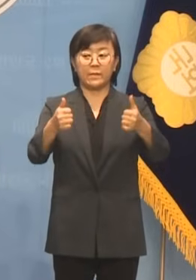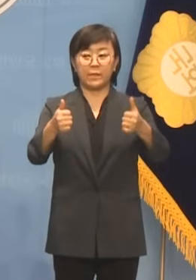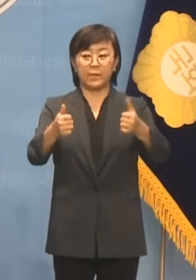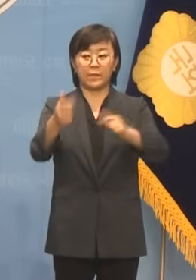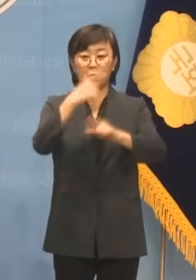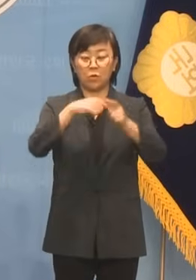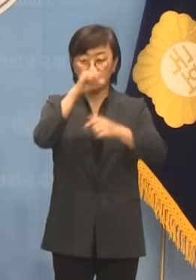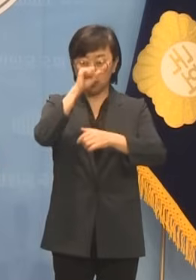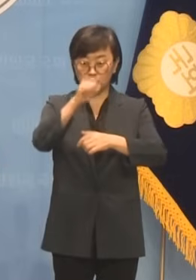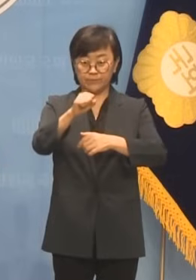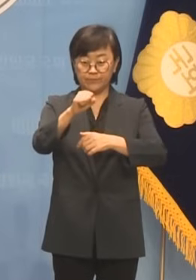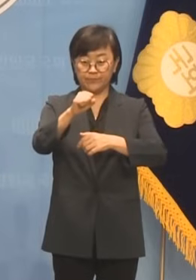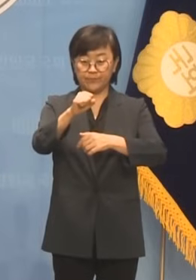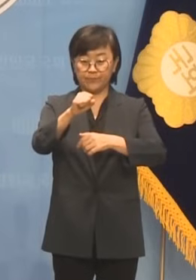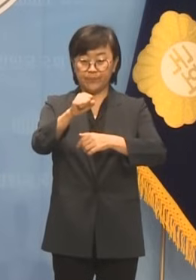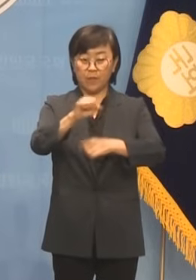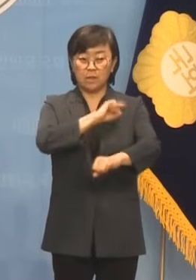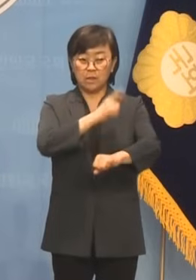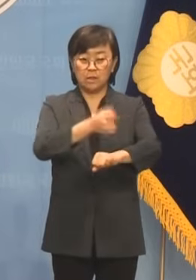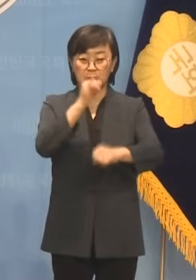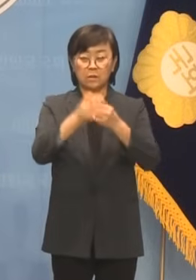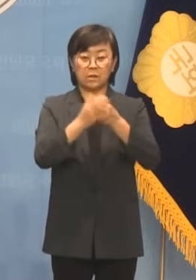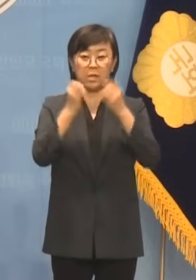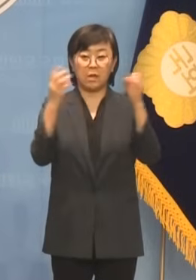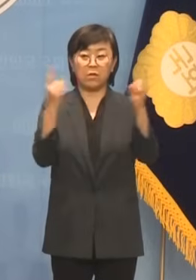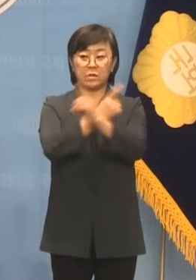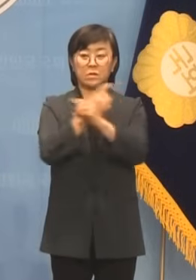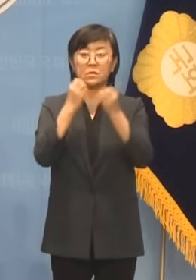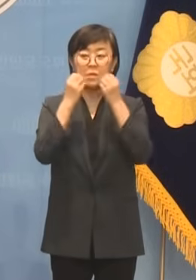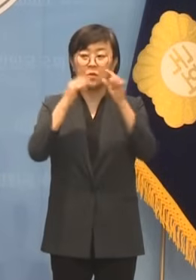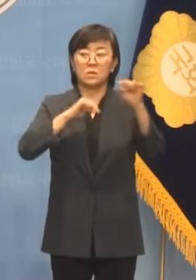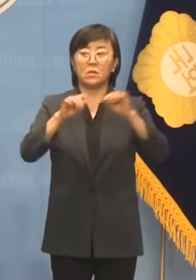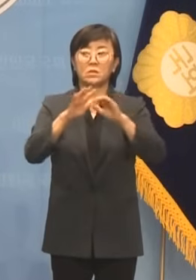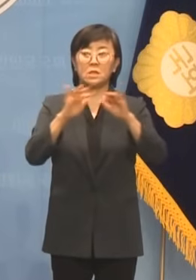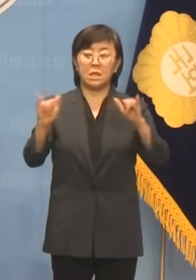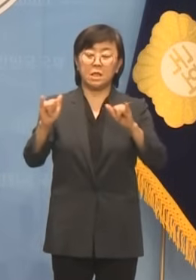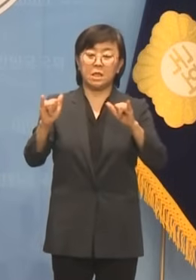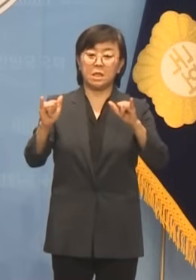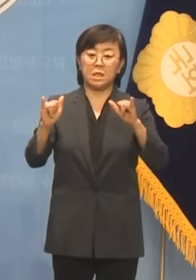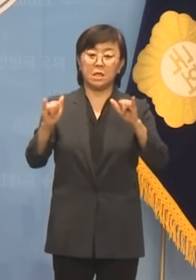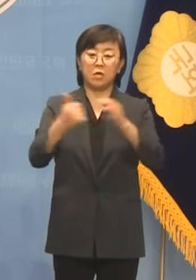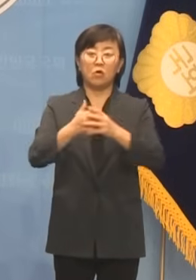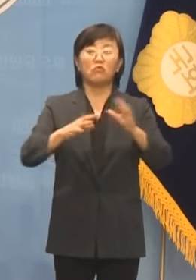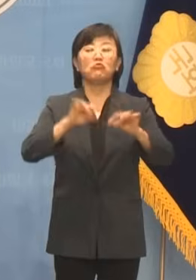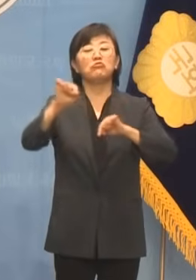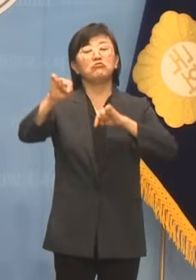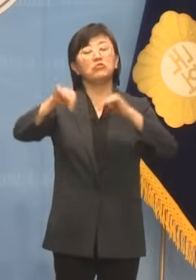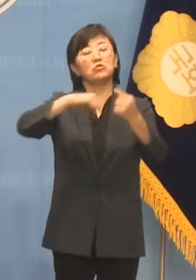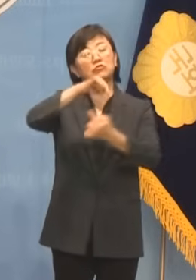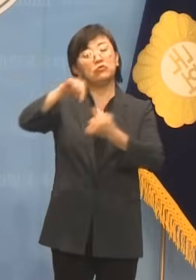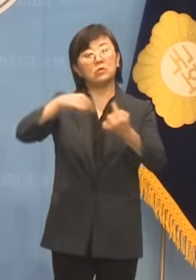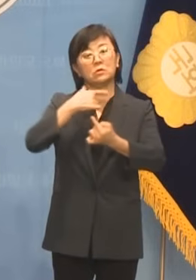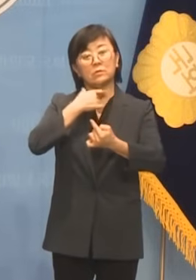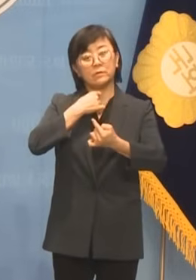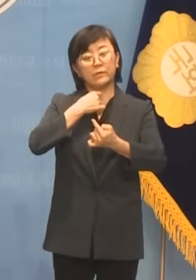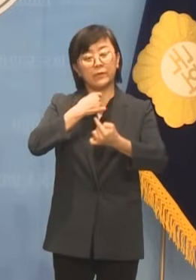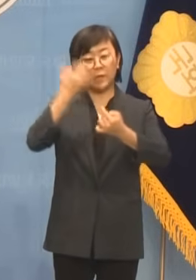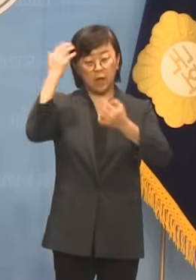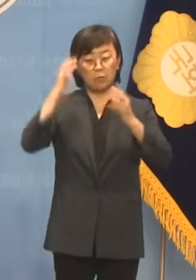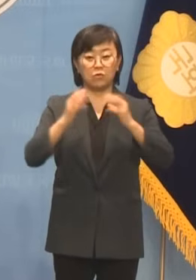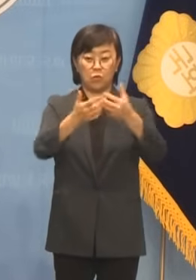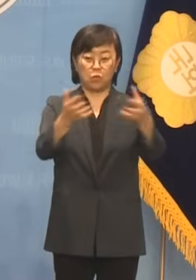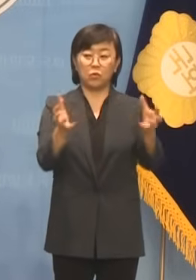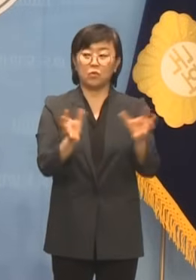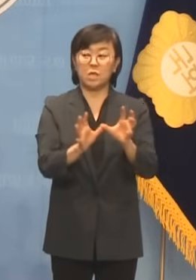더 나아가서 유능하고 개혁적인 새로운 정치인들로 우리 국정을 운영하기를 또 대한민국